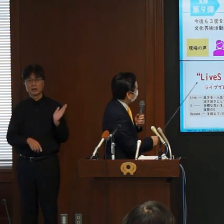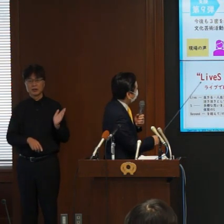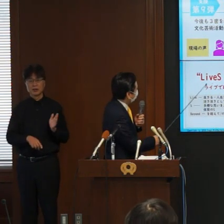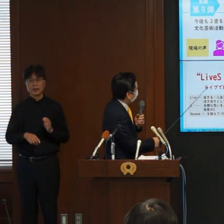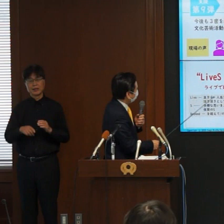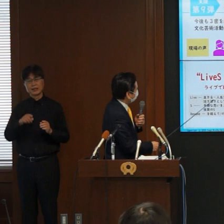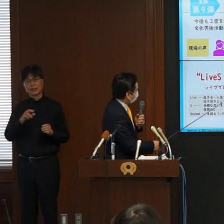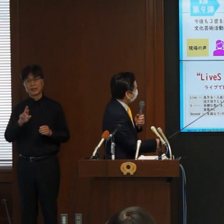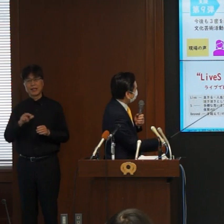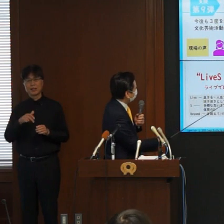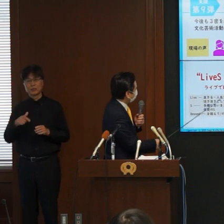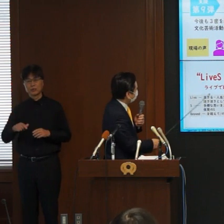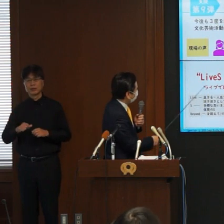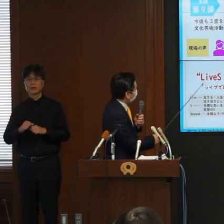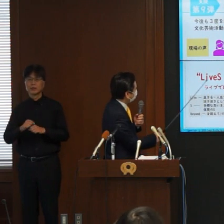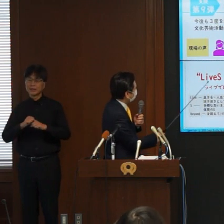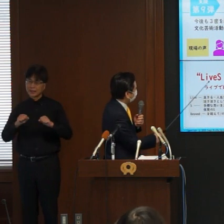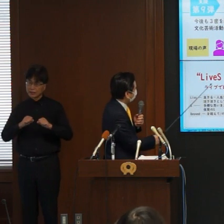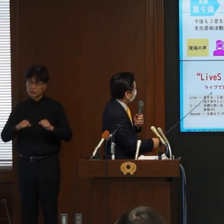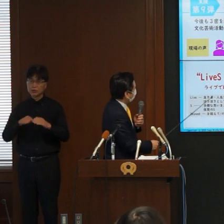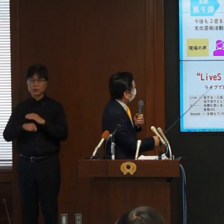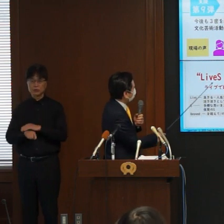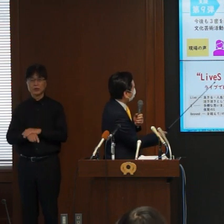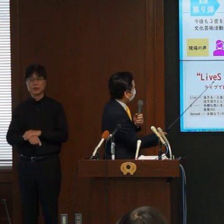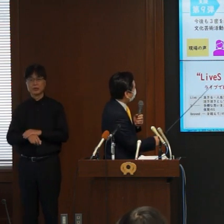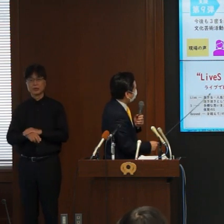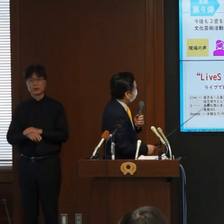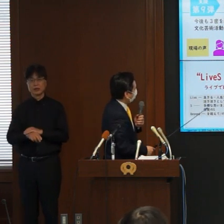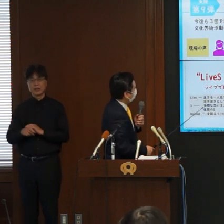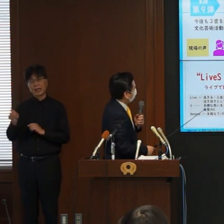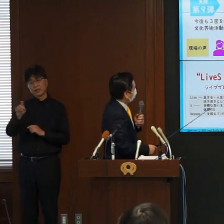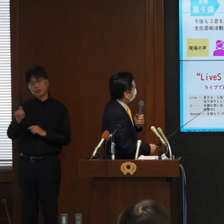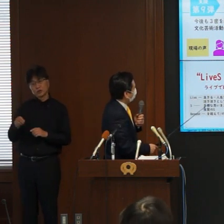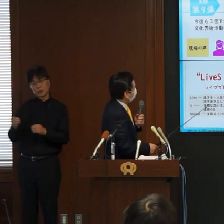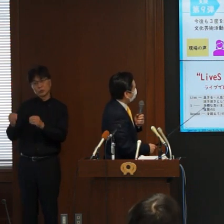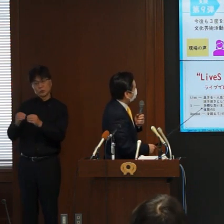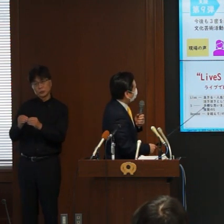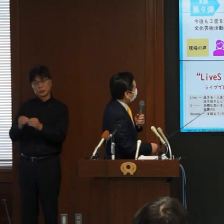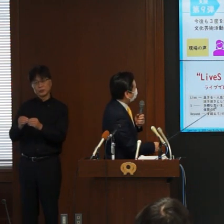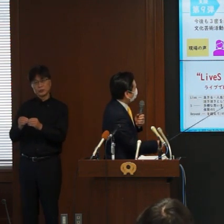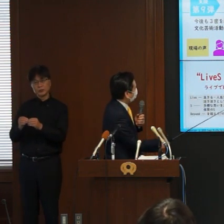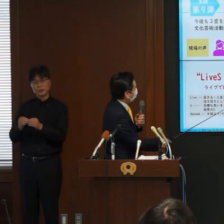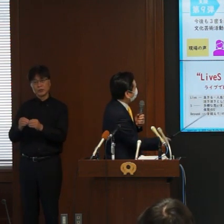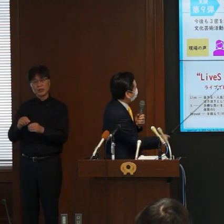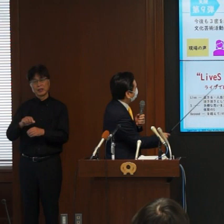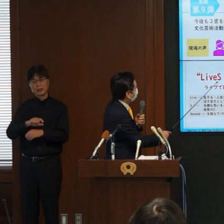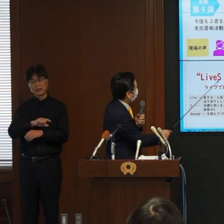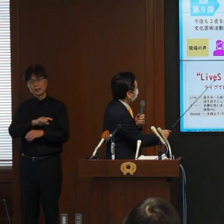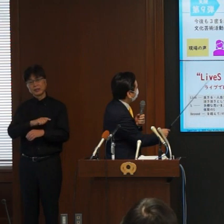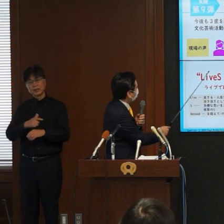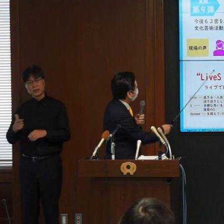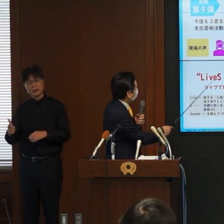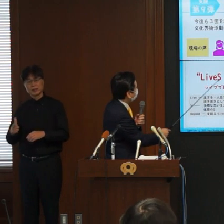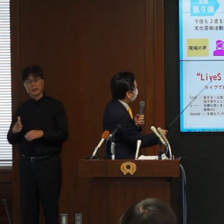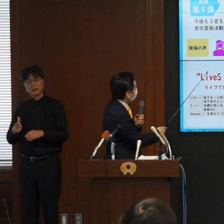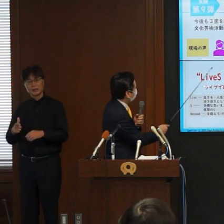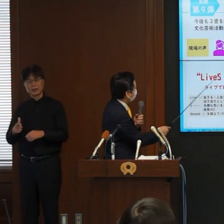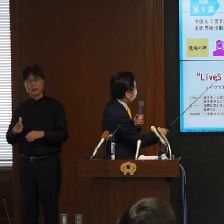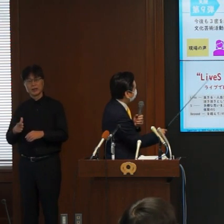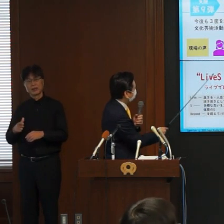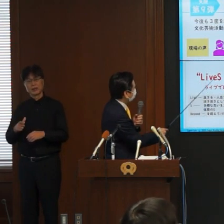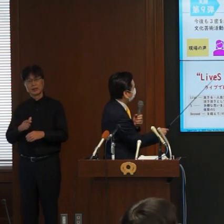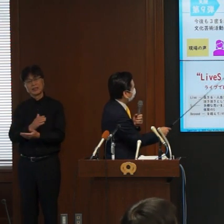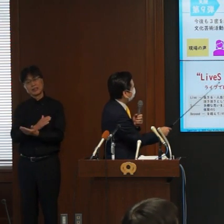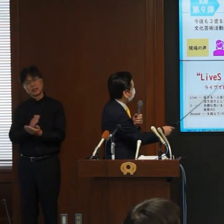ライブは、まさにライブとか生きるという意味ですが、この S をつけて、多様な思いをまとめ上げるという複数形と佐賀